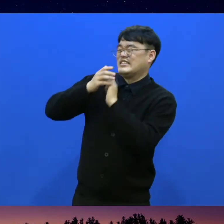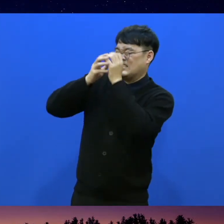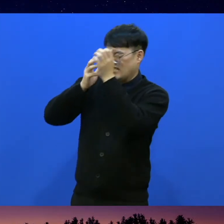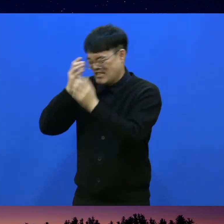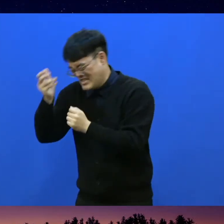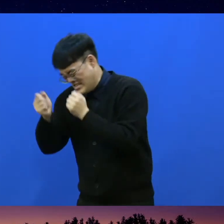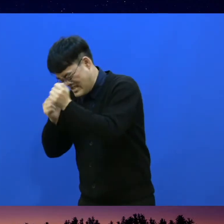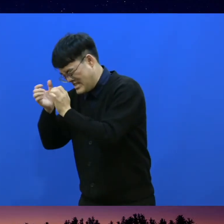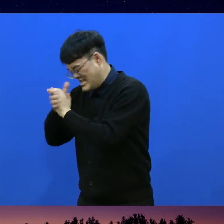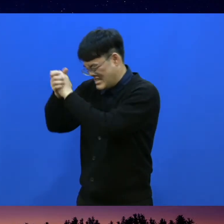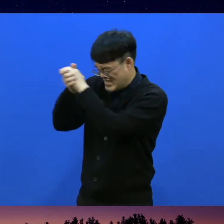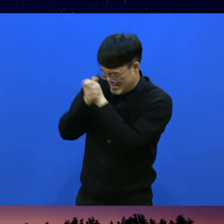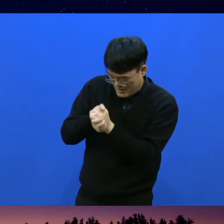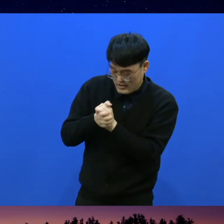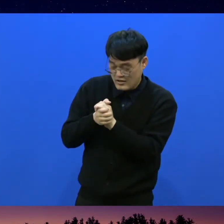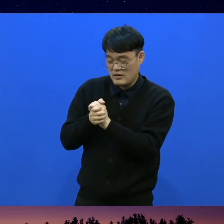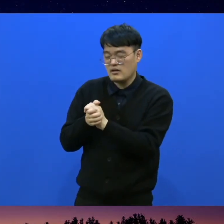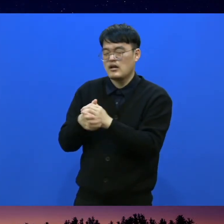기도를 하는 거죠.